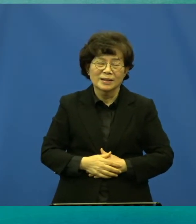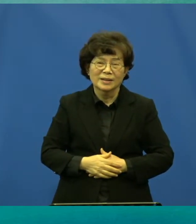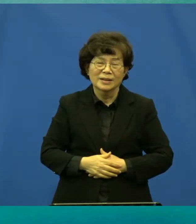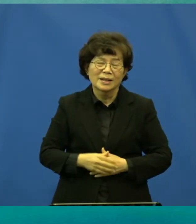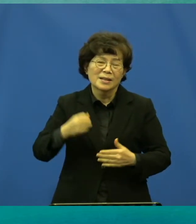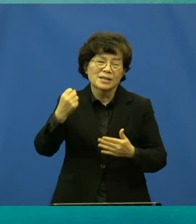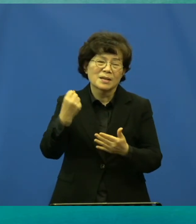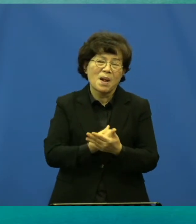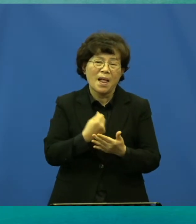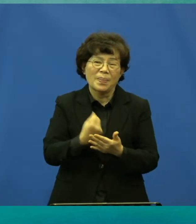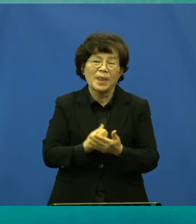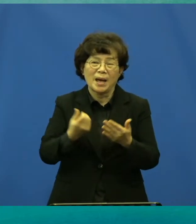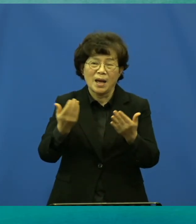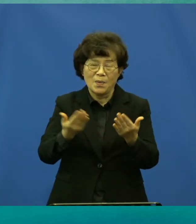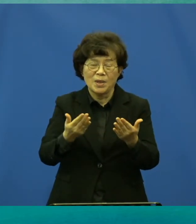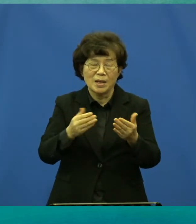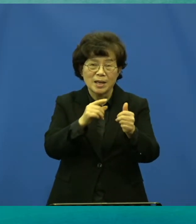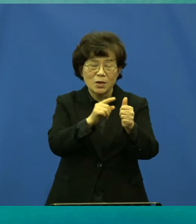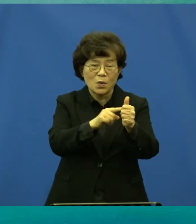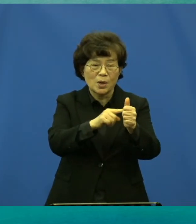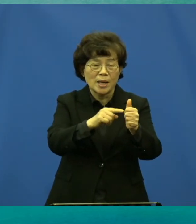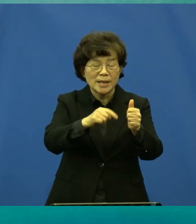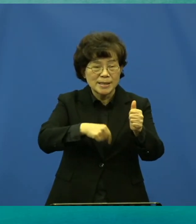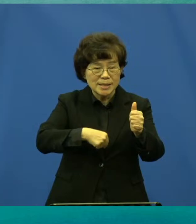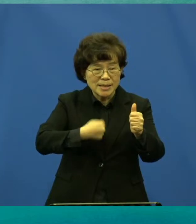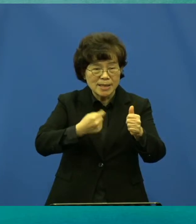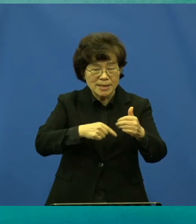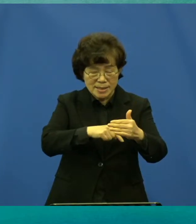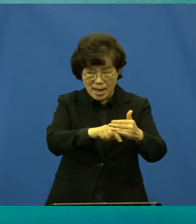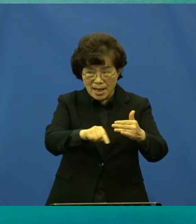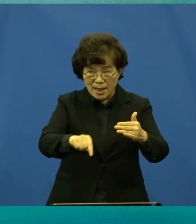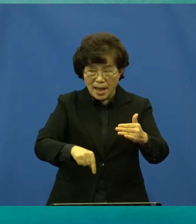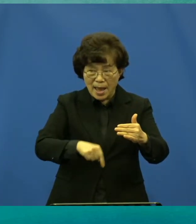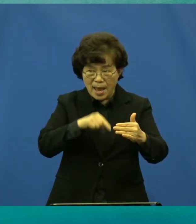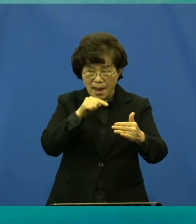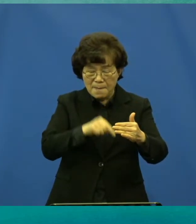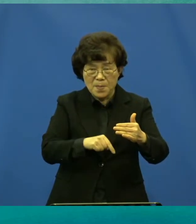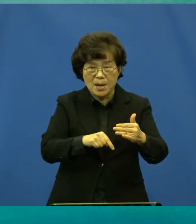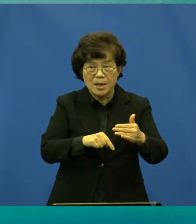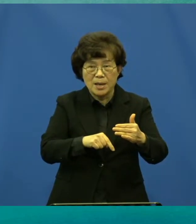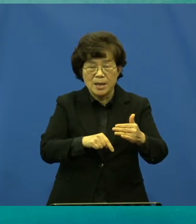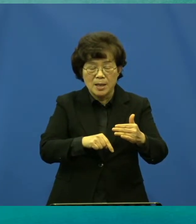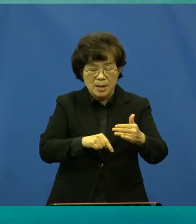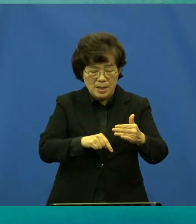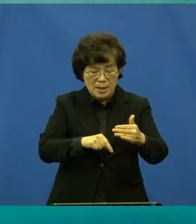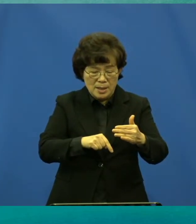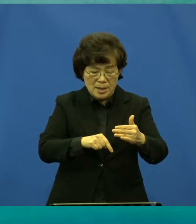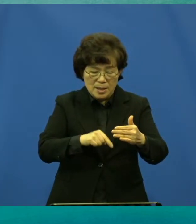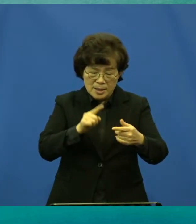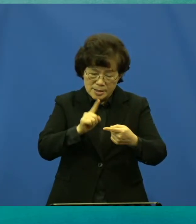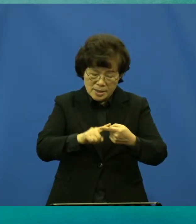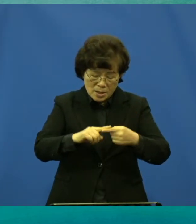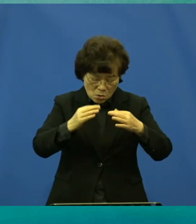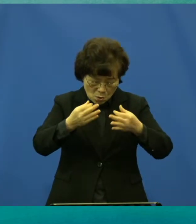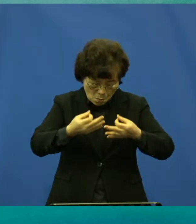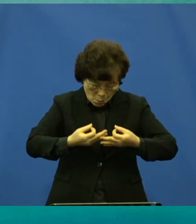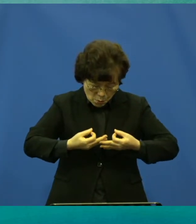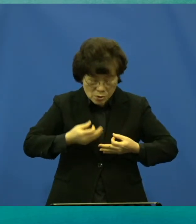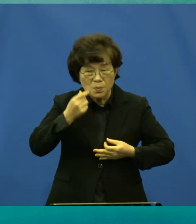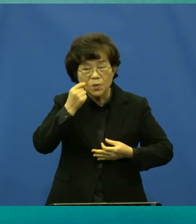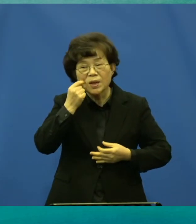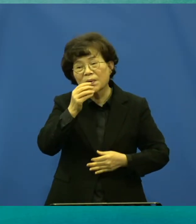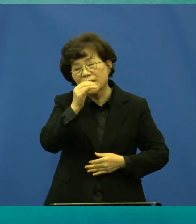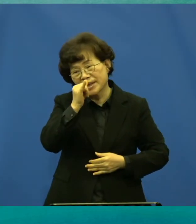안타까운 것은 요나는 자신의 내면 세계를 잘 들여다보지 못하고 있습니다.